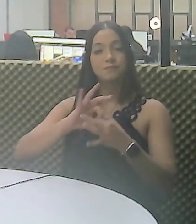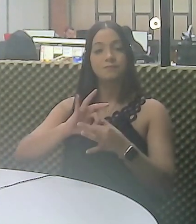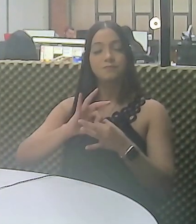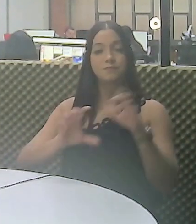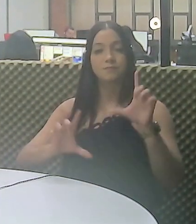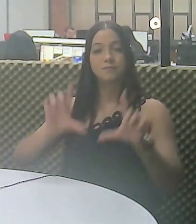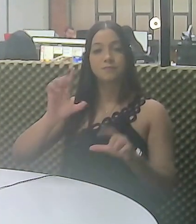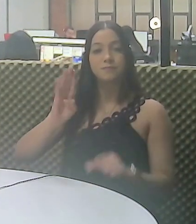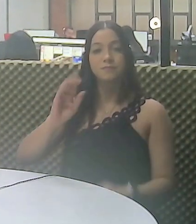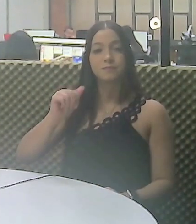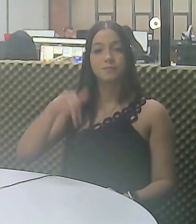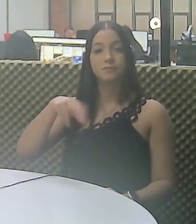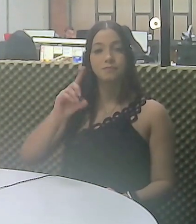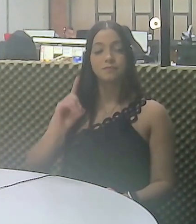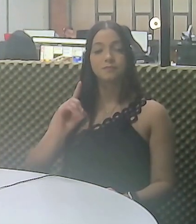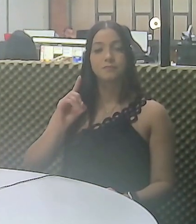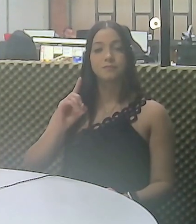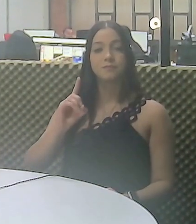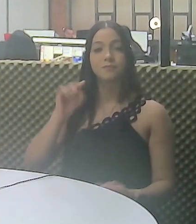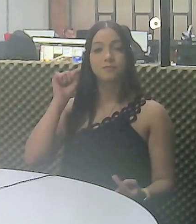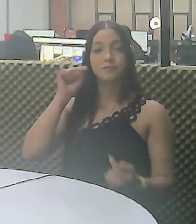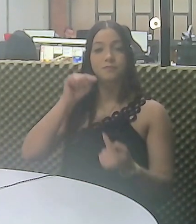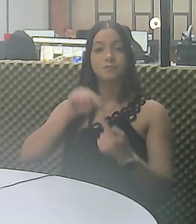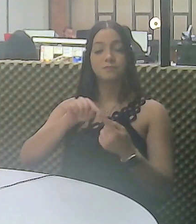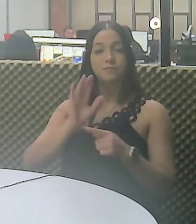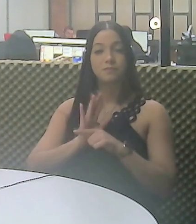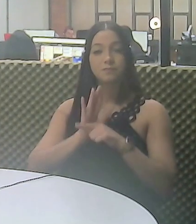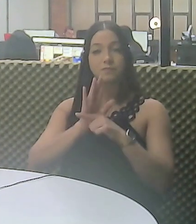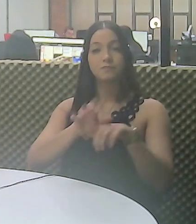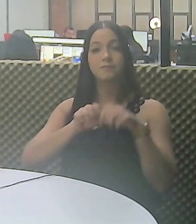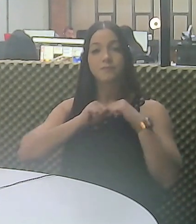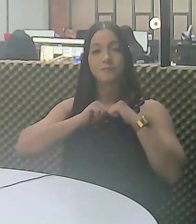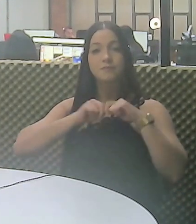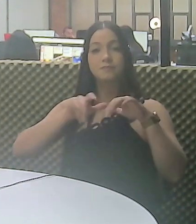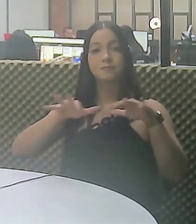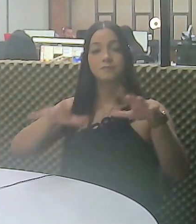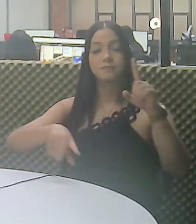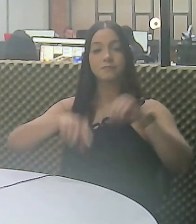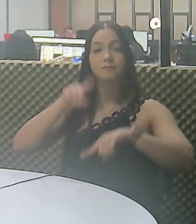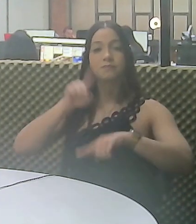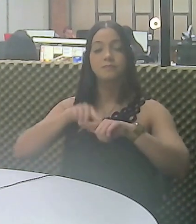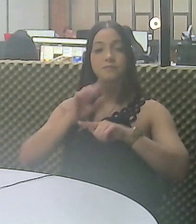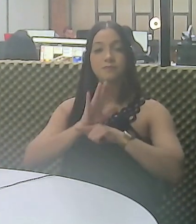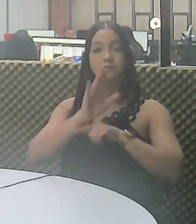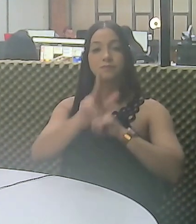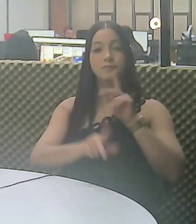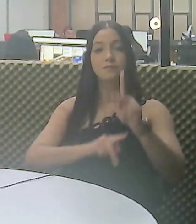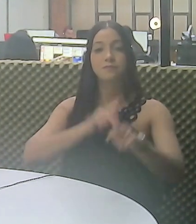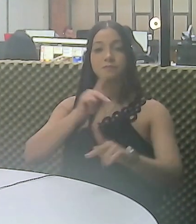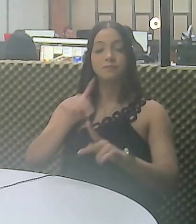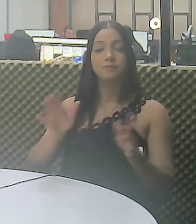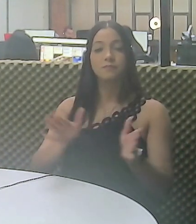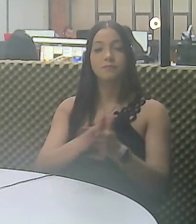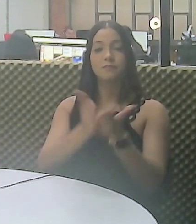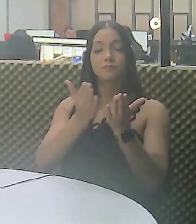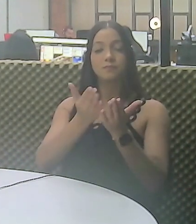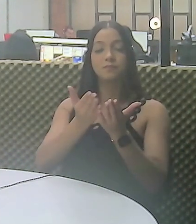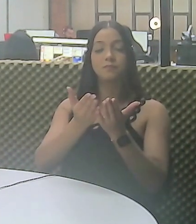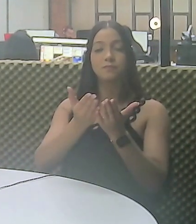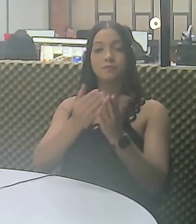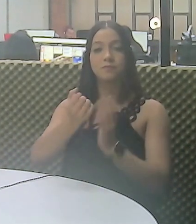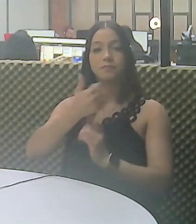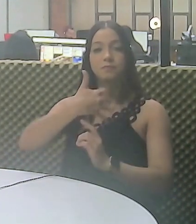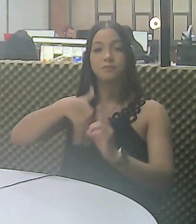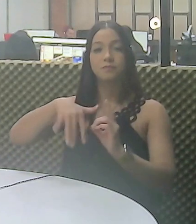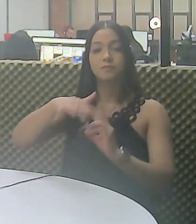emissora Band Triângulo, a iniciativa busca contribuir com a distribuição de itens que ajudam a população em situação de vulnerabilidade